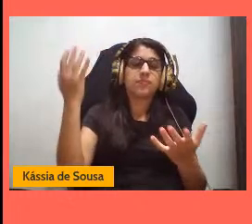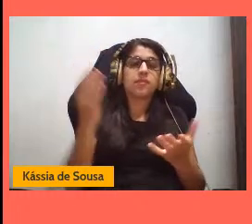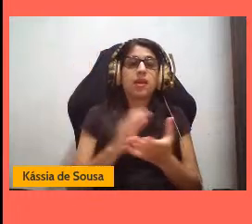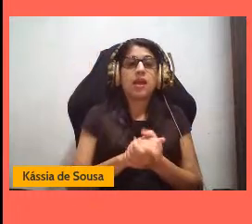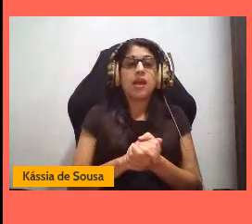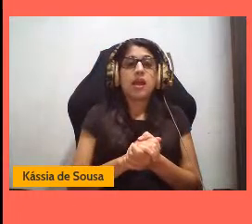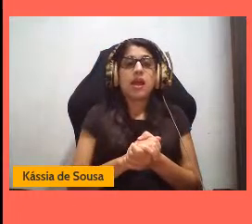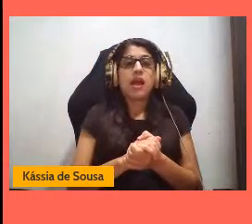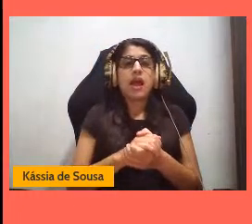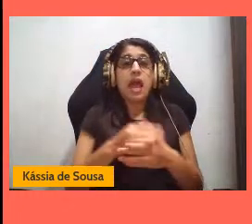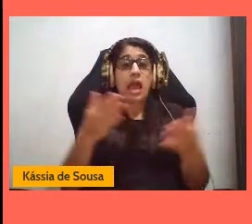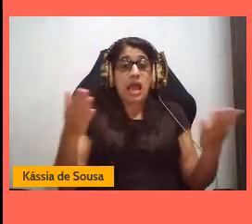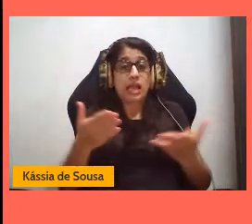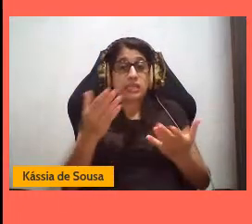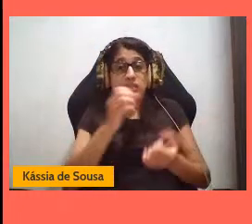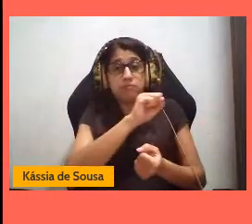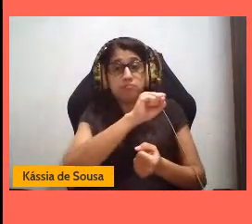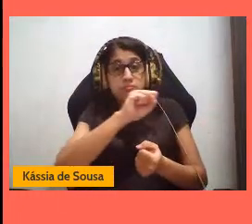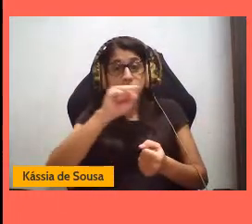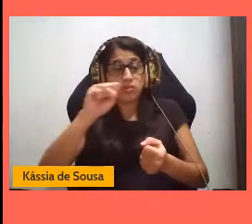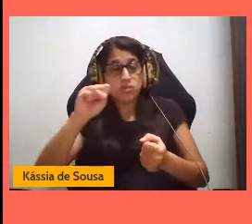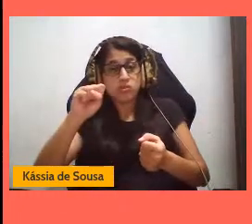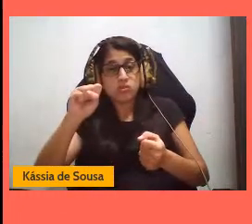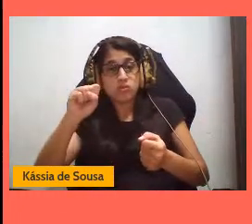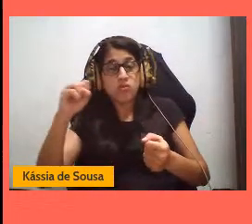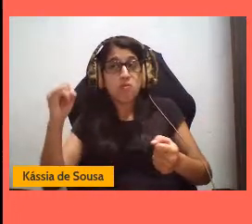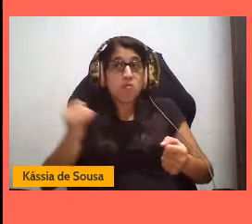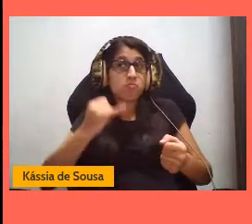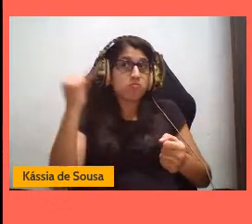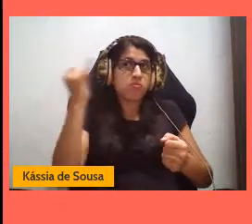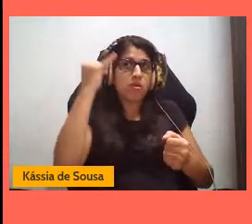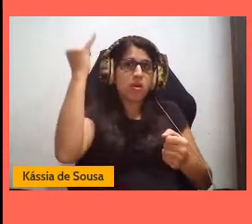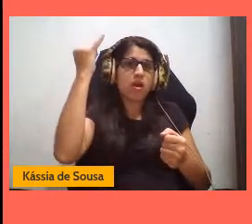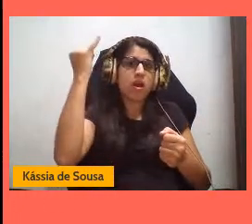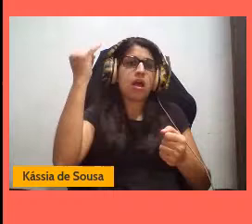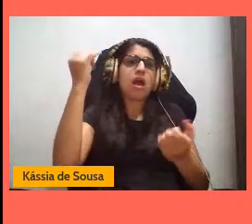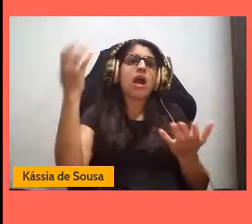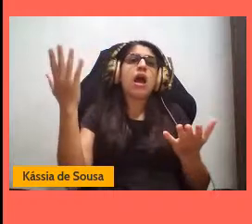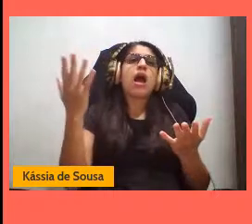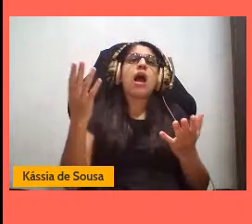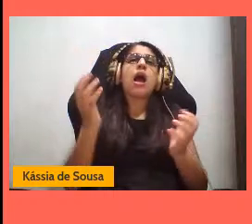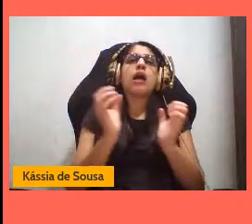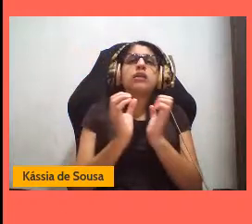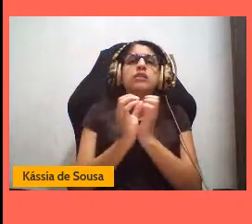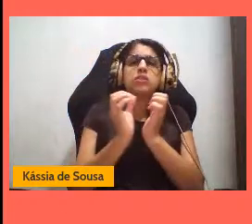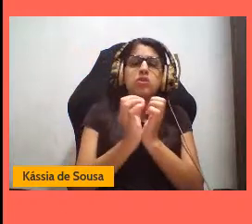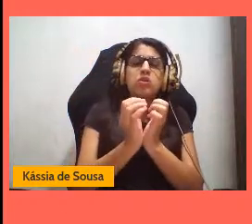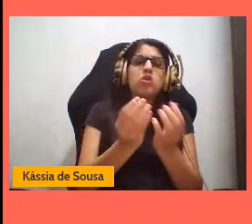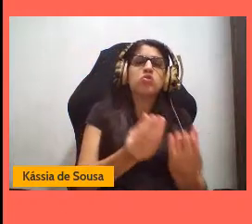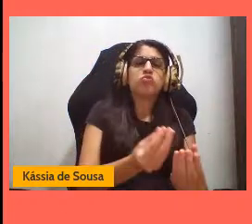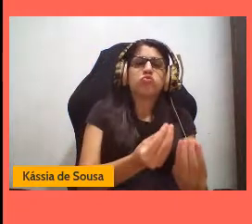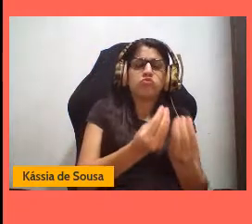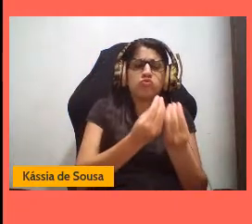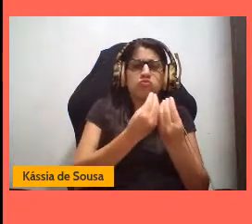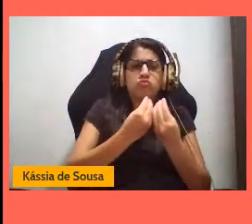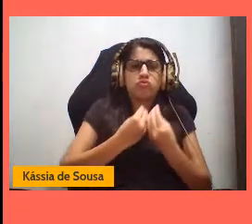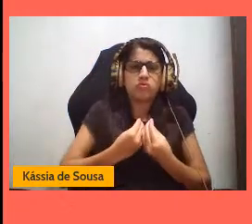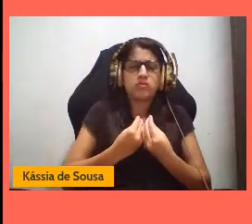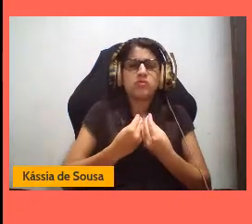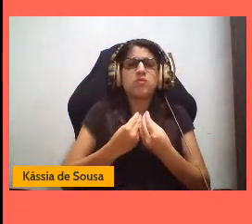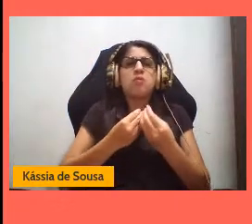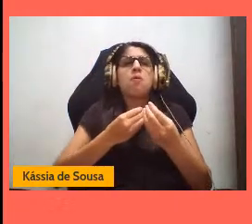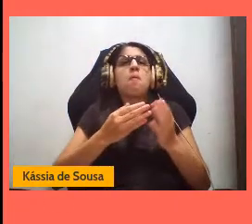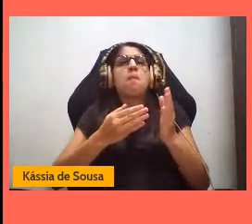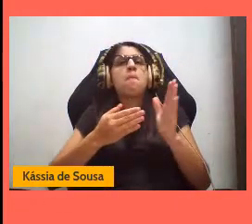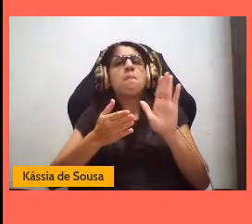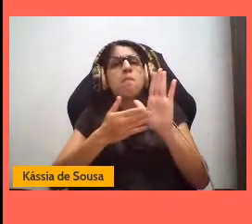Esse período agora foi essencial à assessoria, né, que trouxe alguns projetos da psicopedagogia para nós alunos,